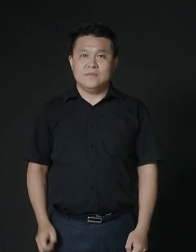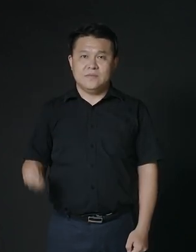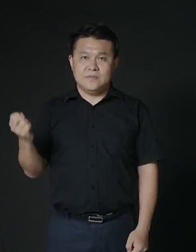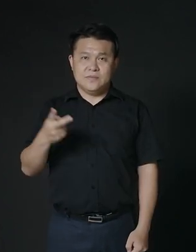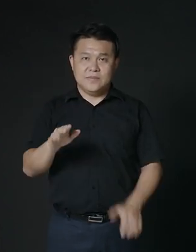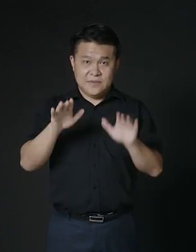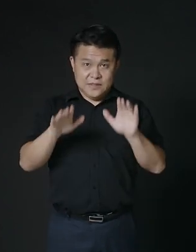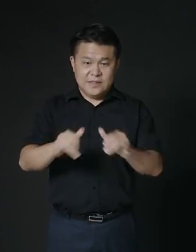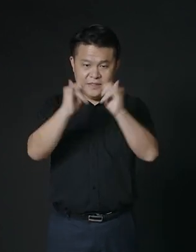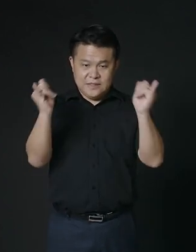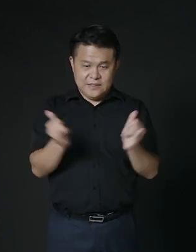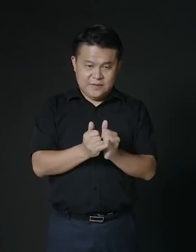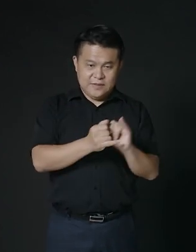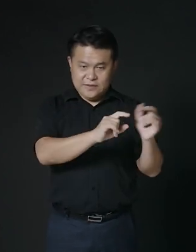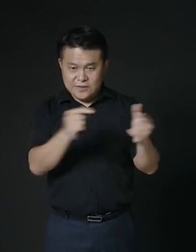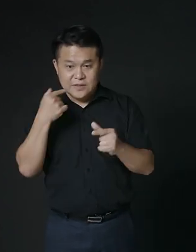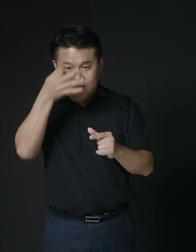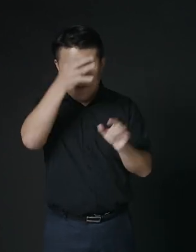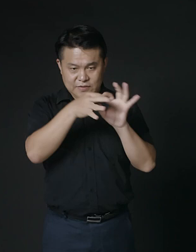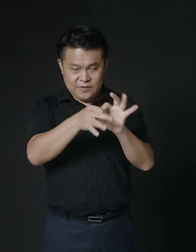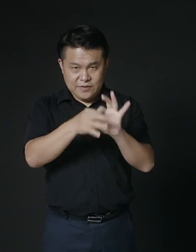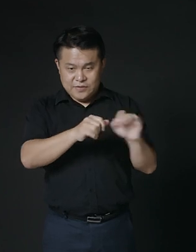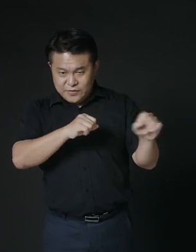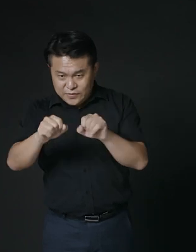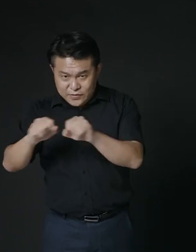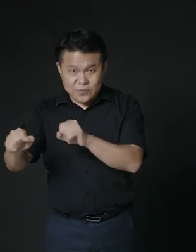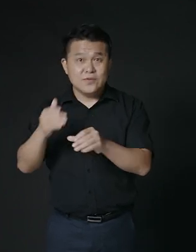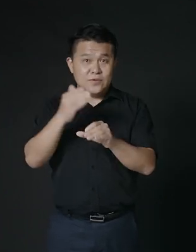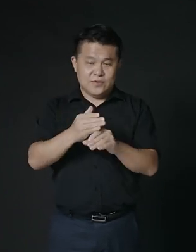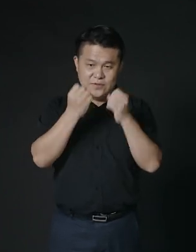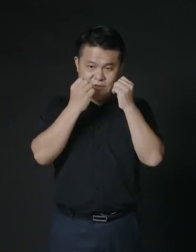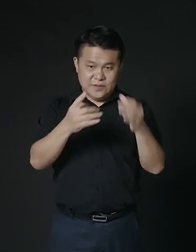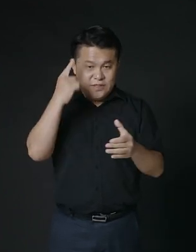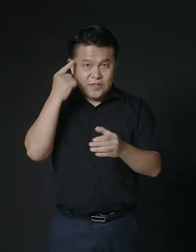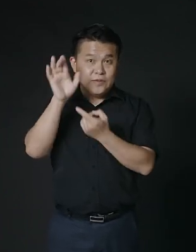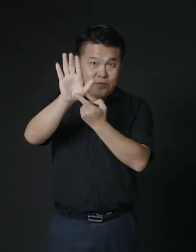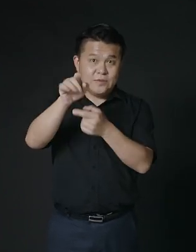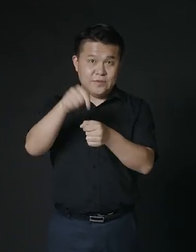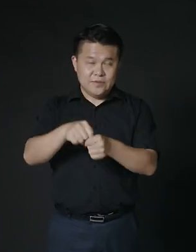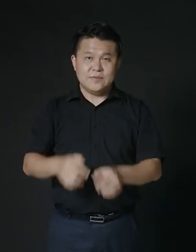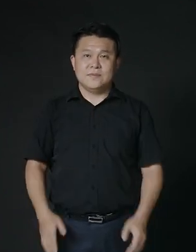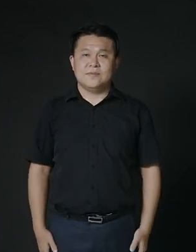동시대 다채로운 예술 영역을 넘나드는 새로운 시선 을 의미합니다